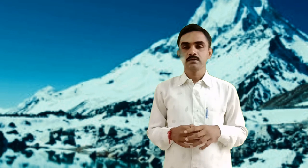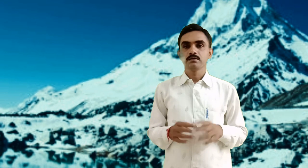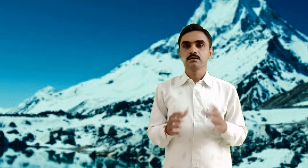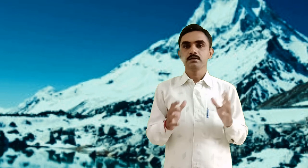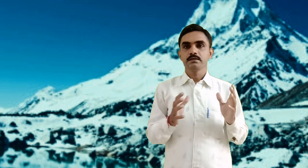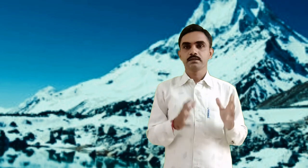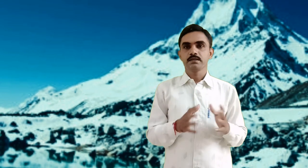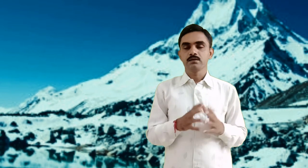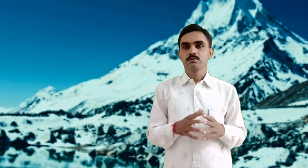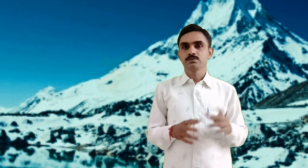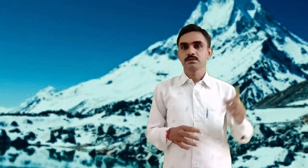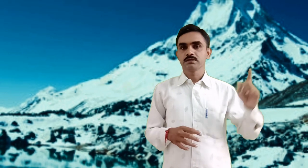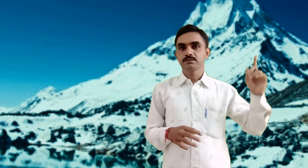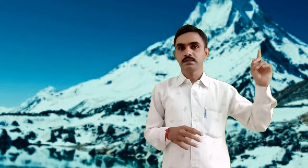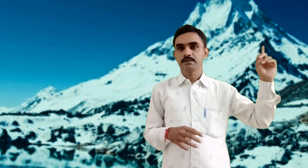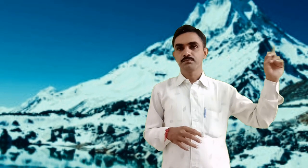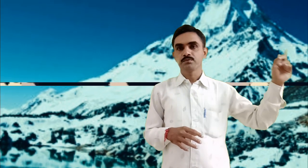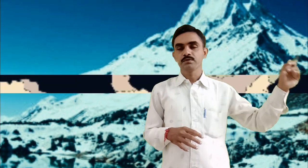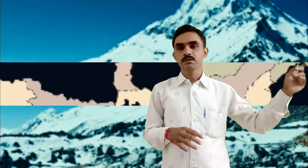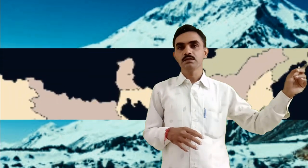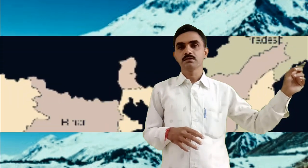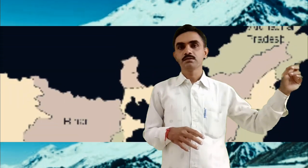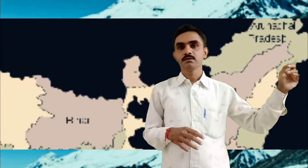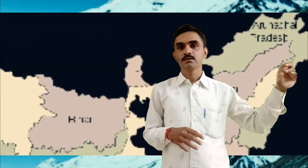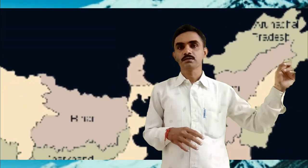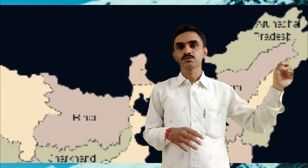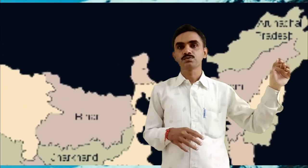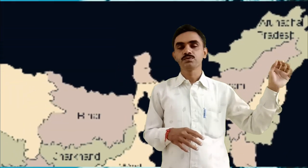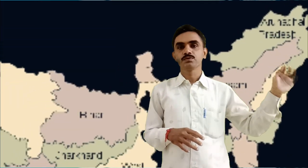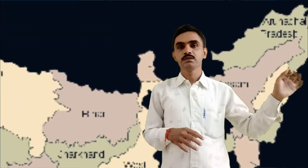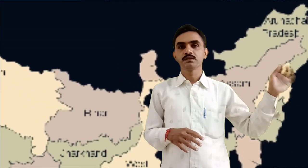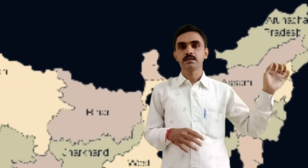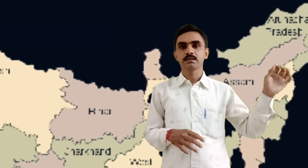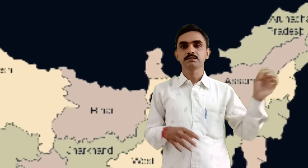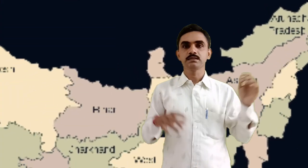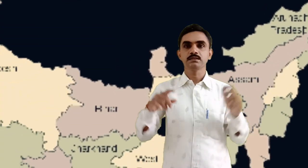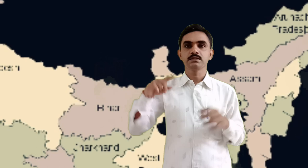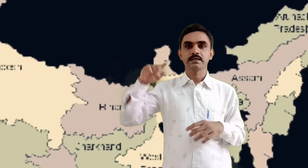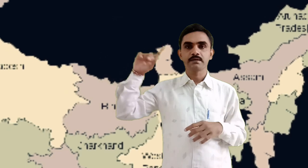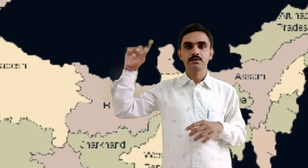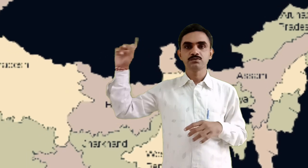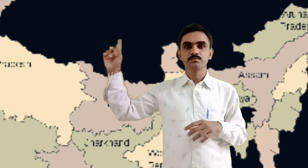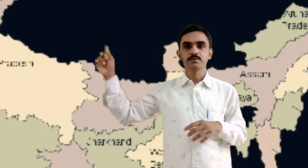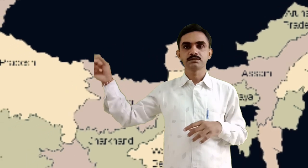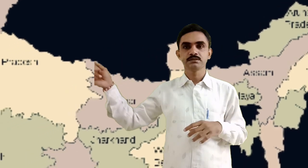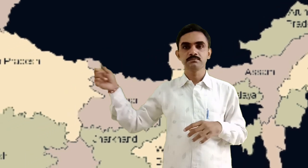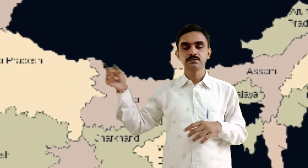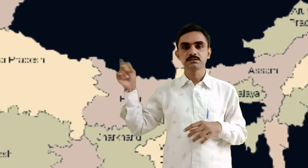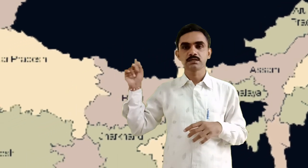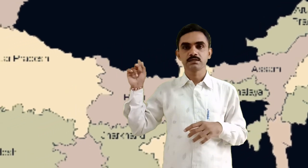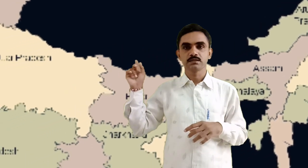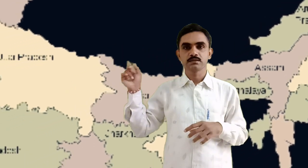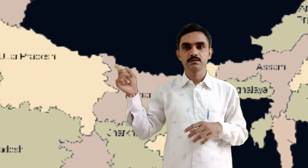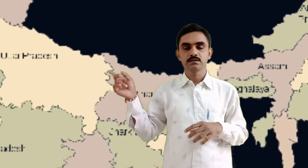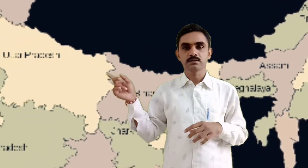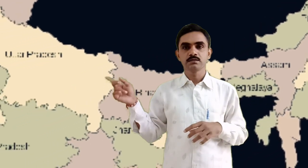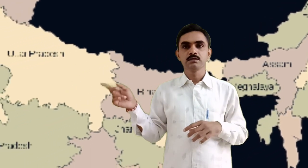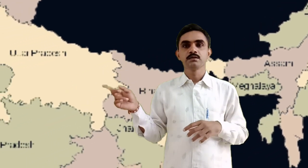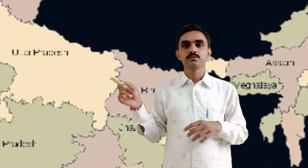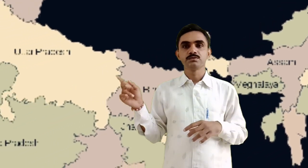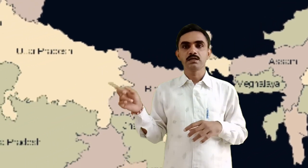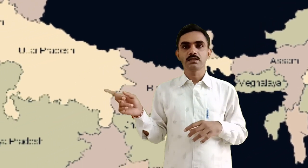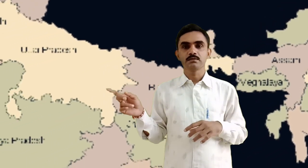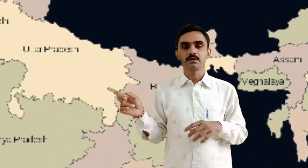આપણે એ ખ્યાલ હોવો જોઈએ કે જ્યારે પૂર્વની અંદર સૂર્યોદય થાય છે ત્યારે આ બાજુ પશ્ચિમ દિશાની